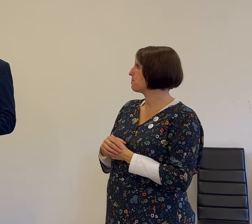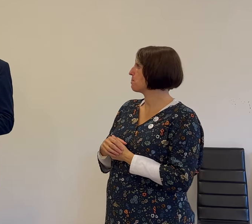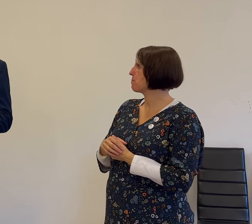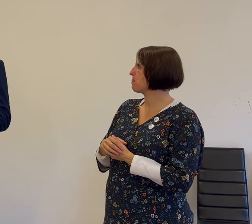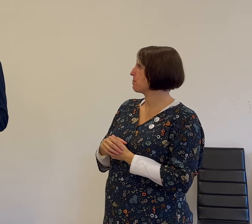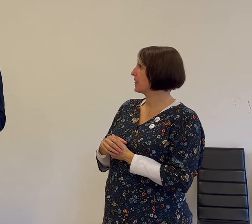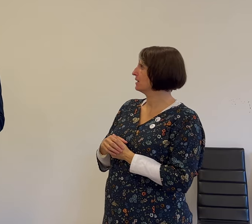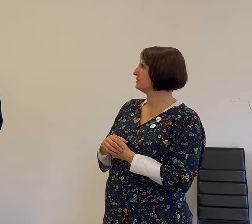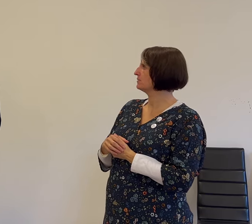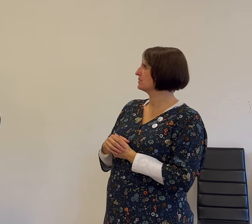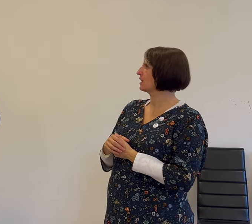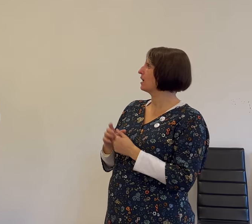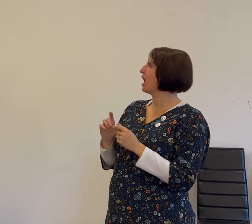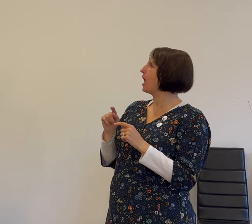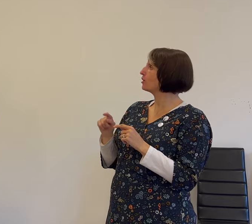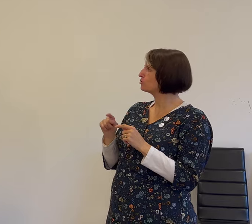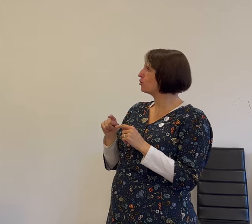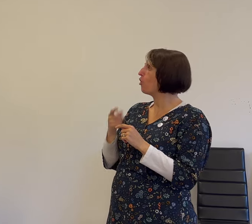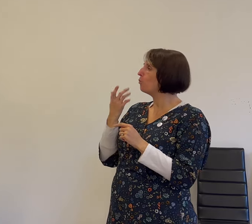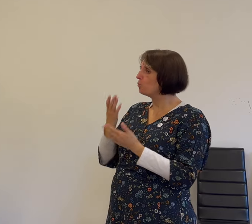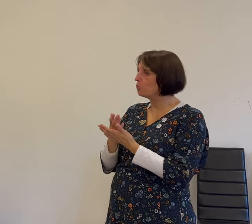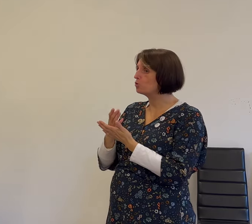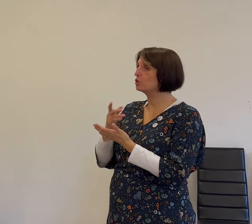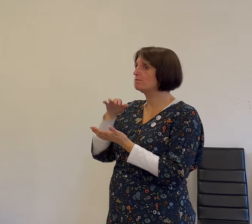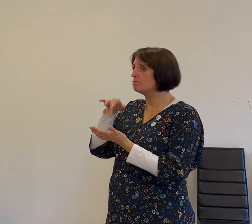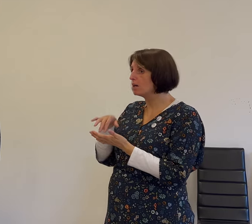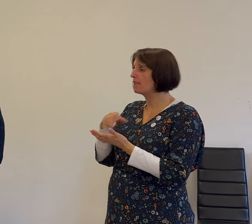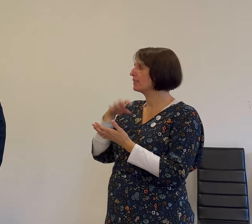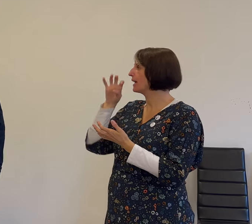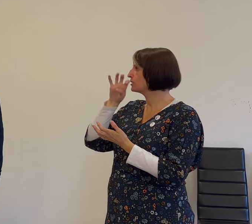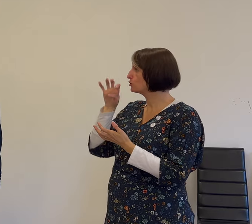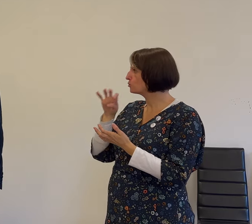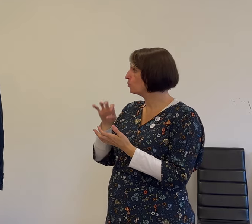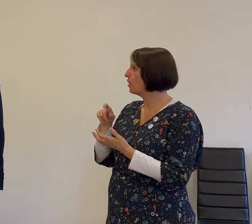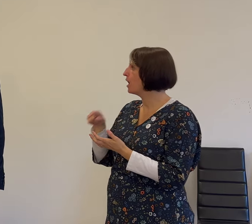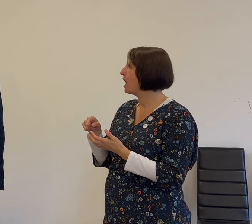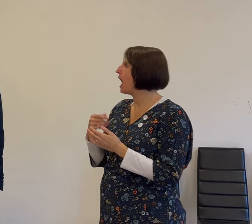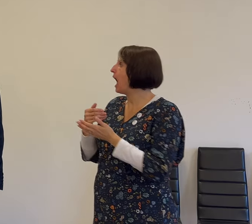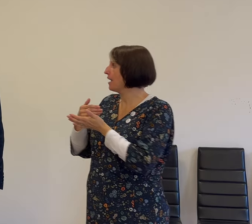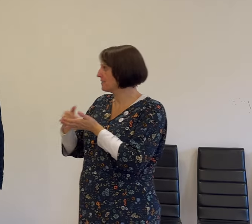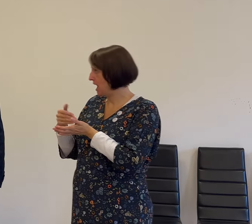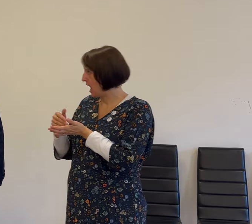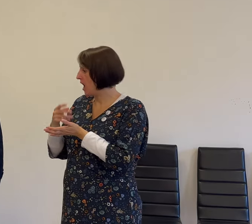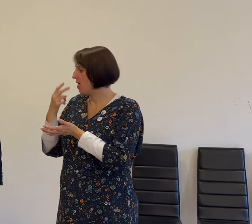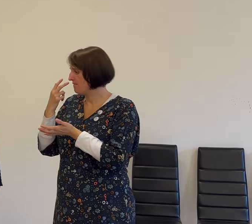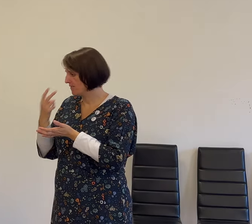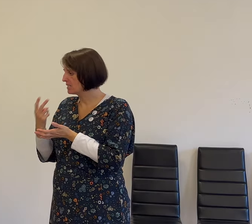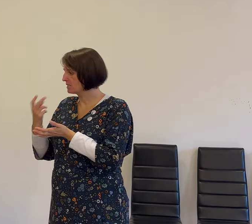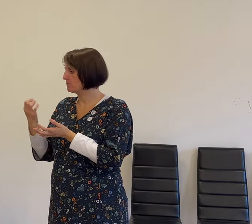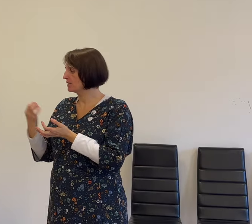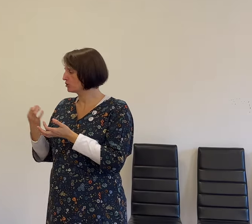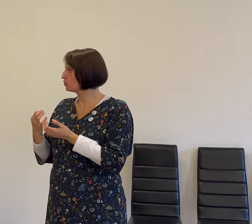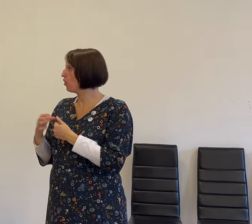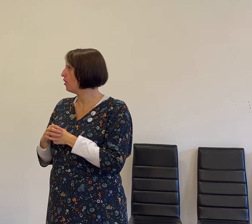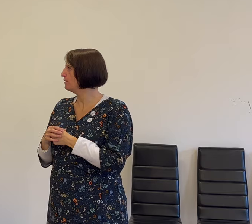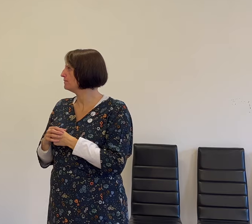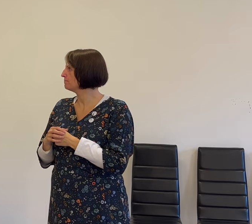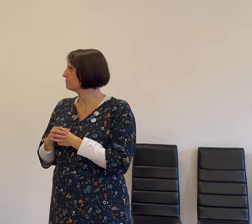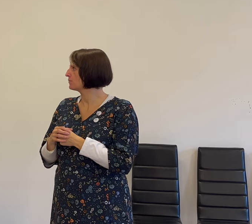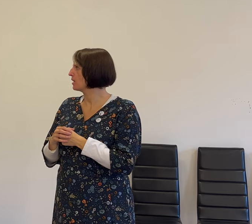A to je všechno to, co můžete jakoby v tom textu objevit. No a podíváme se kousek dál, proč tam máme některé ty